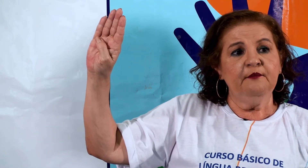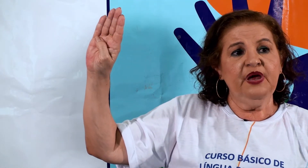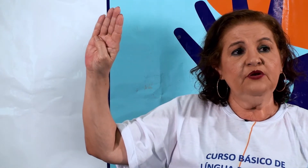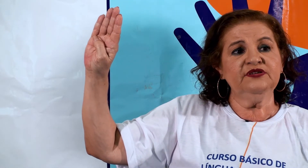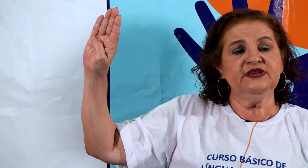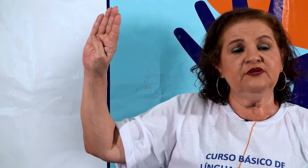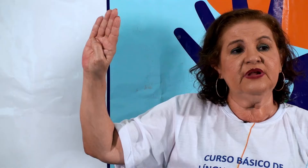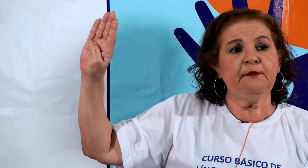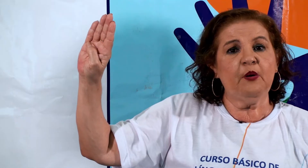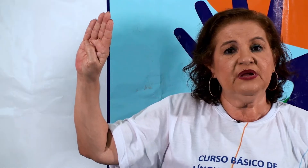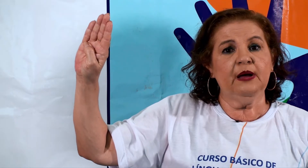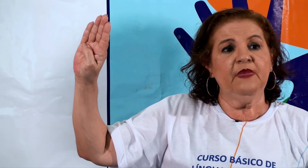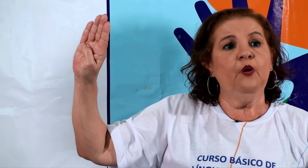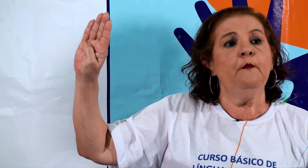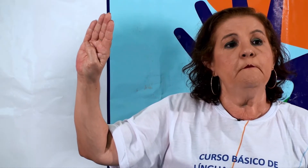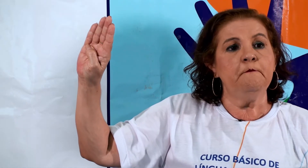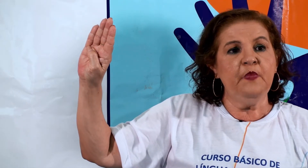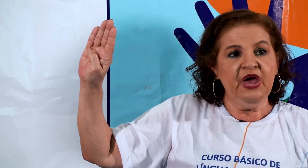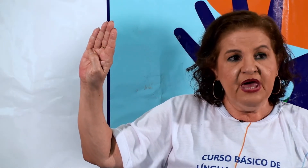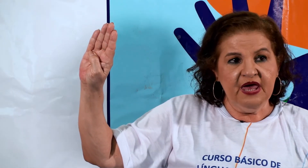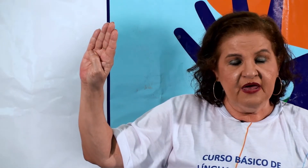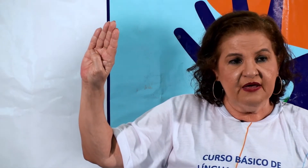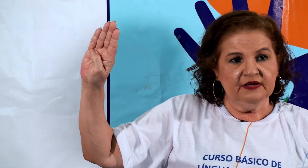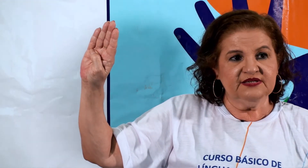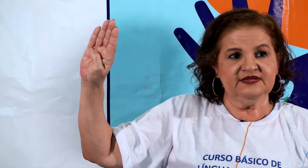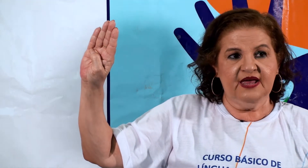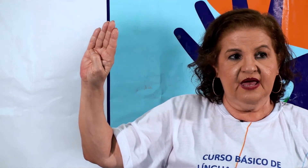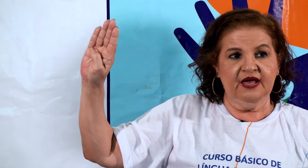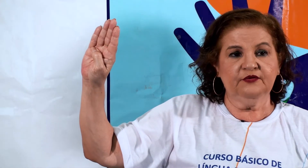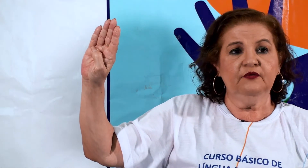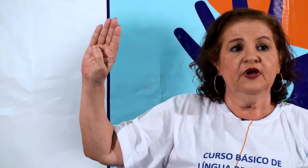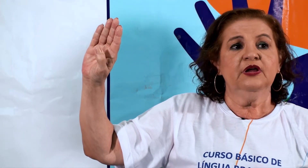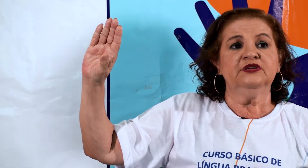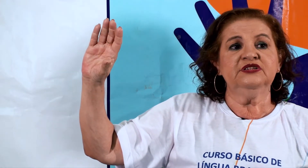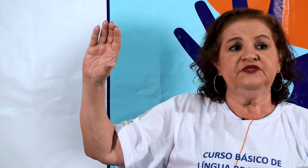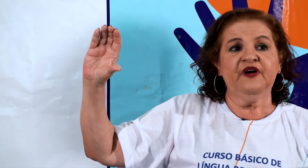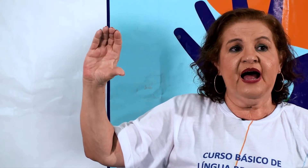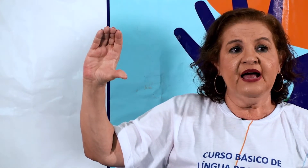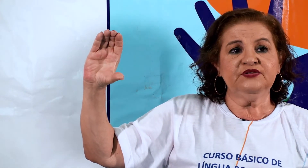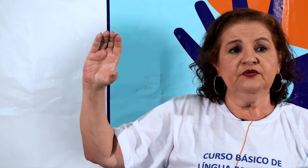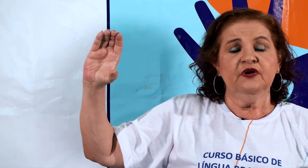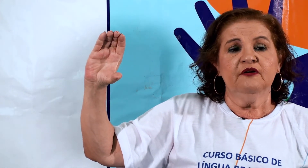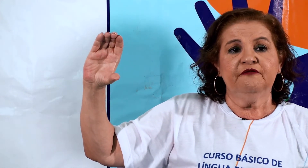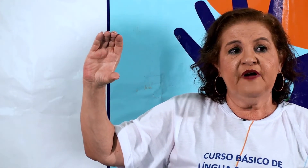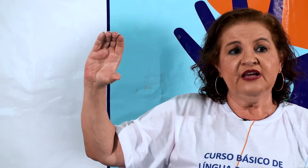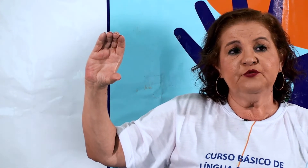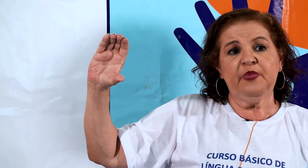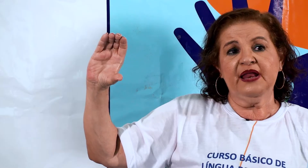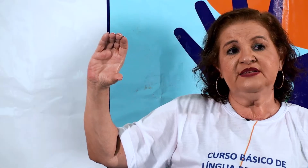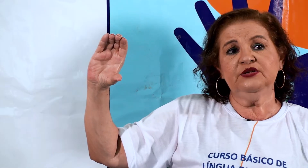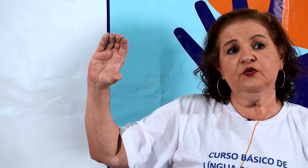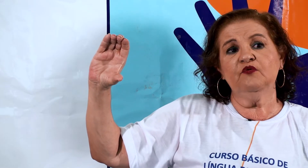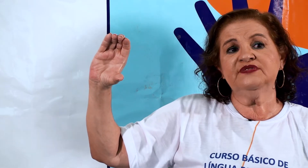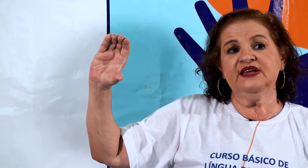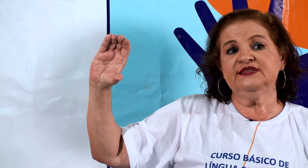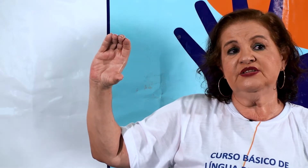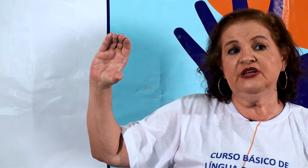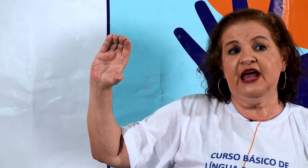bem no centro da palma da mão, B. Certo? Desfaço, faço parecido com o C cedilhar,